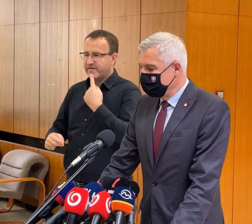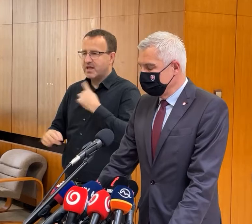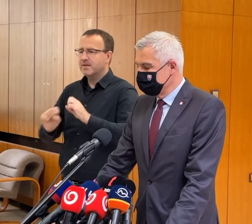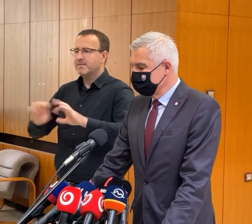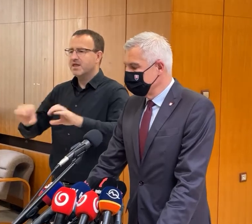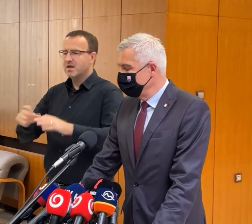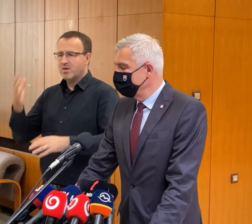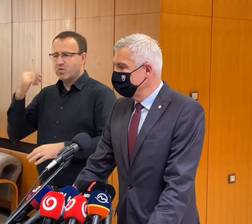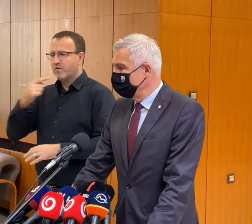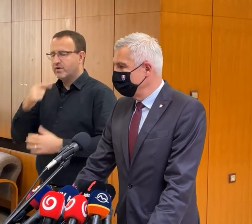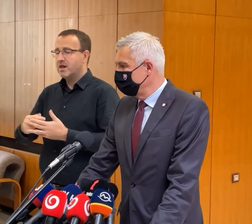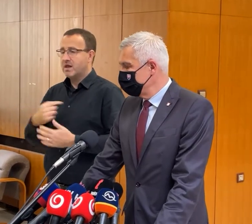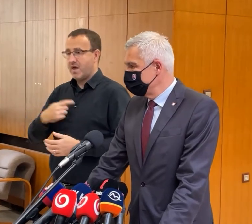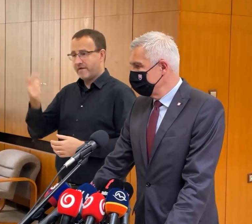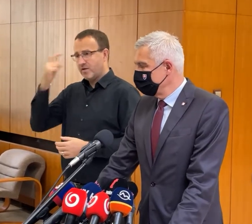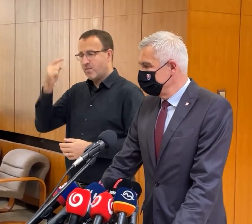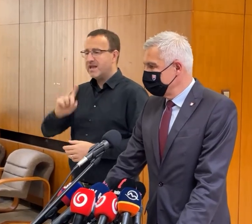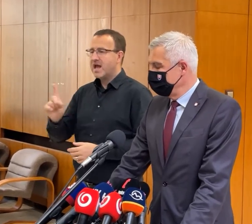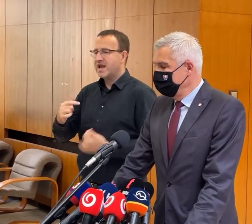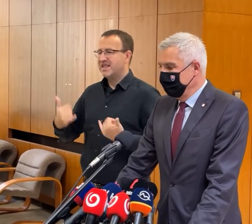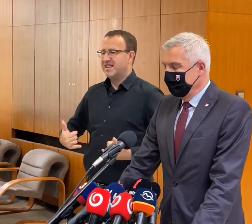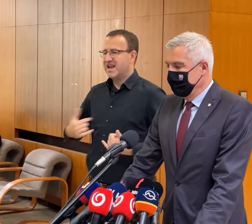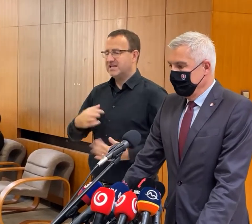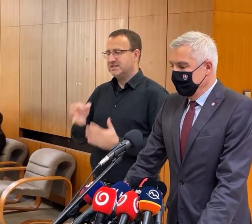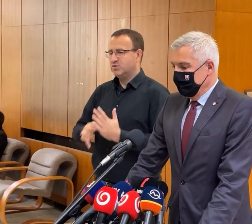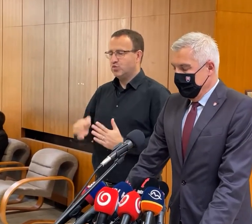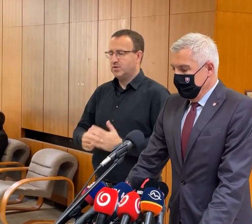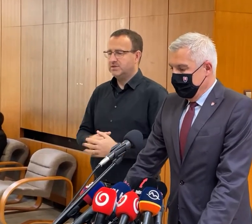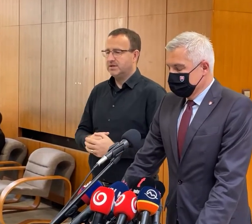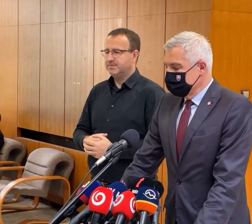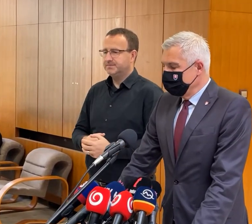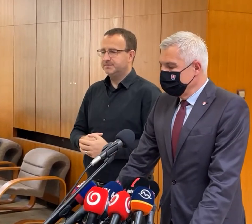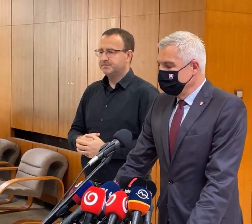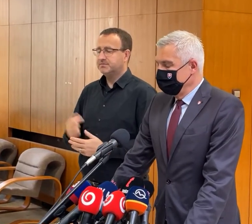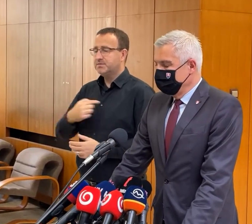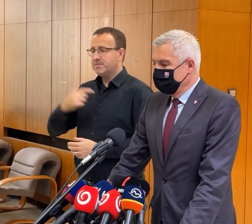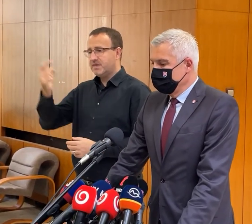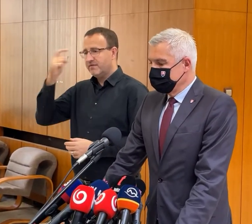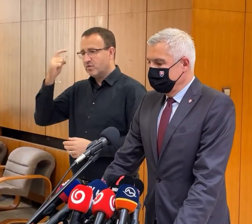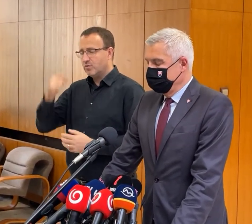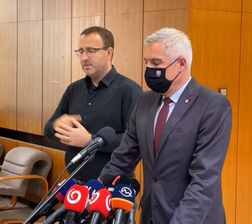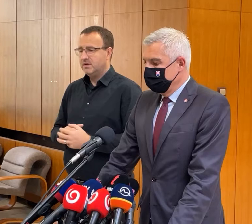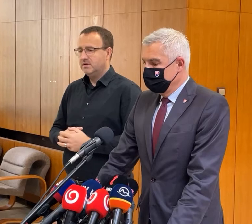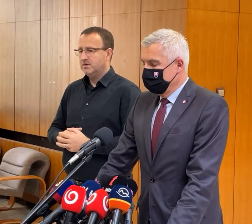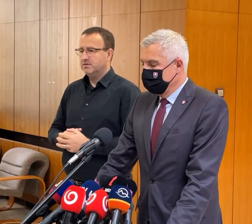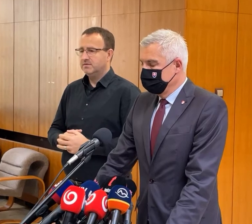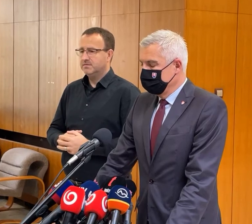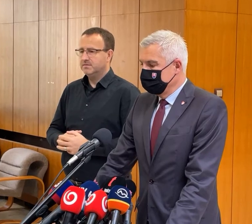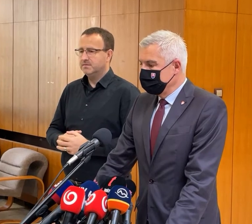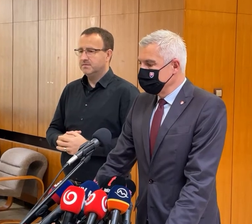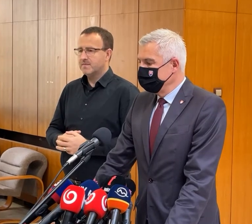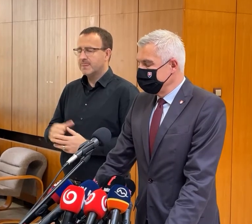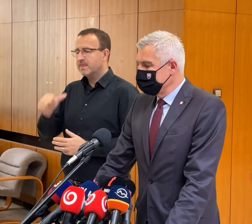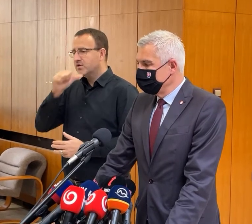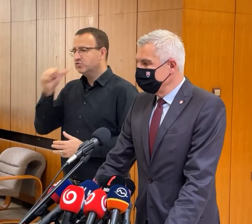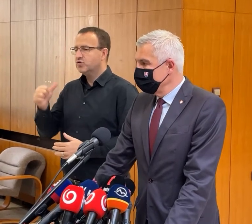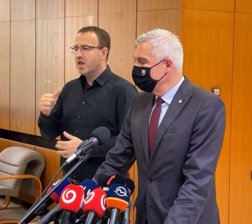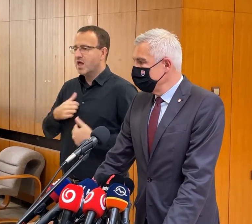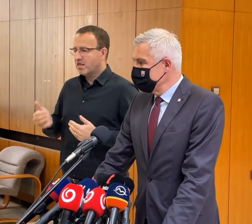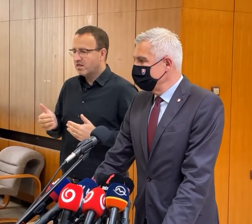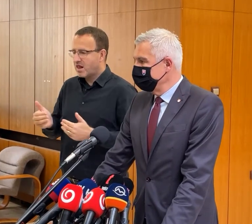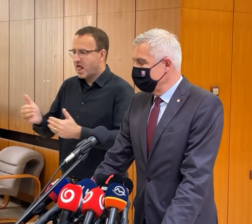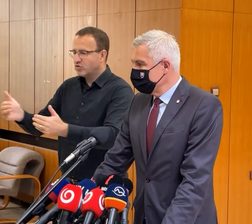médiá povedal. Som si vedomý toho, v akej sme situácii. Som si vedomý toho, že tlačím pred